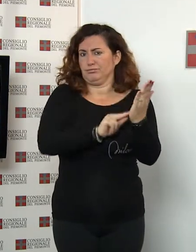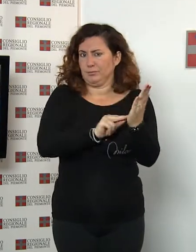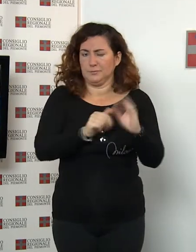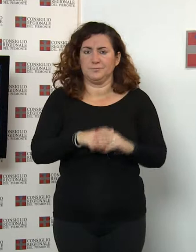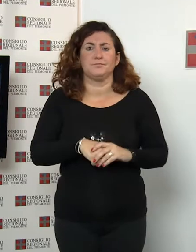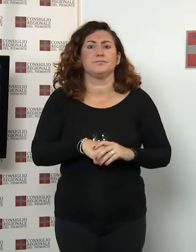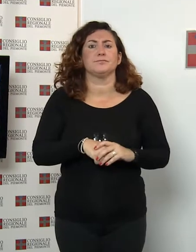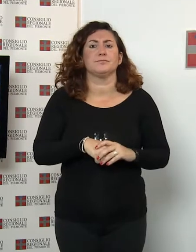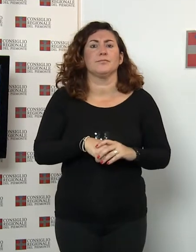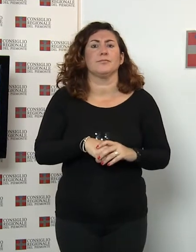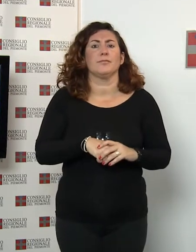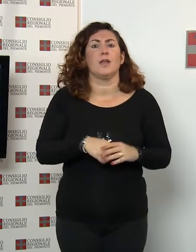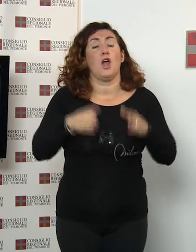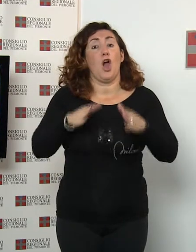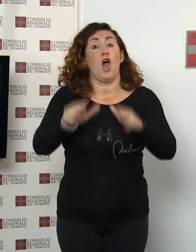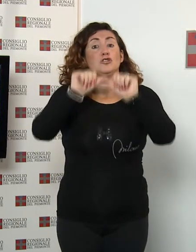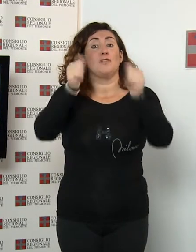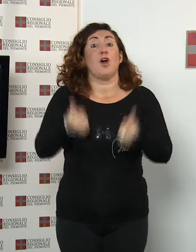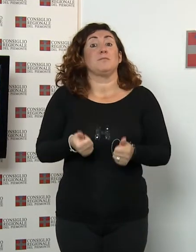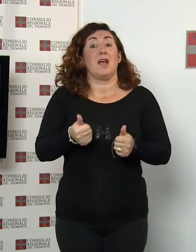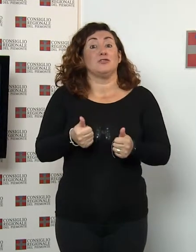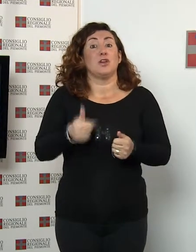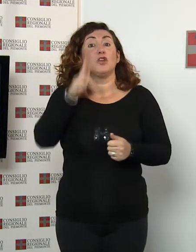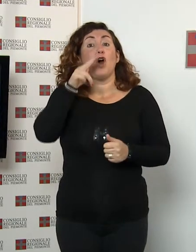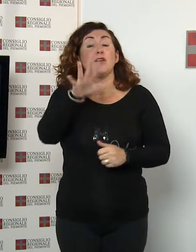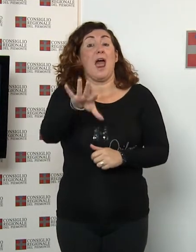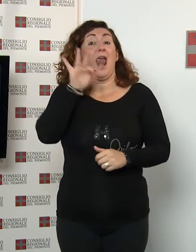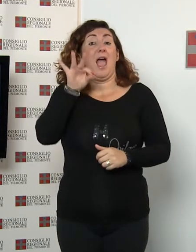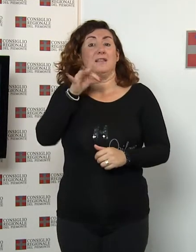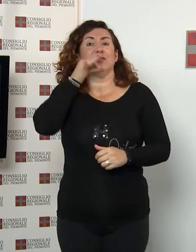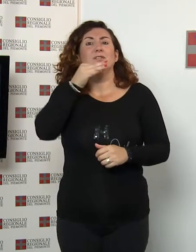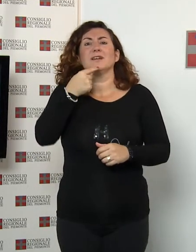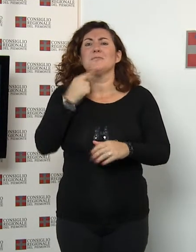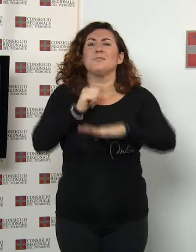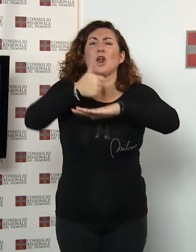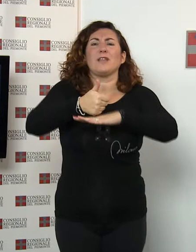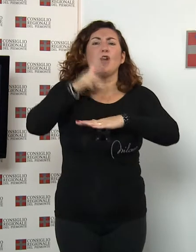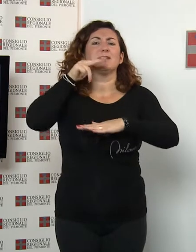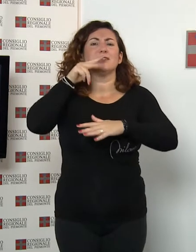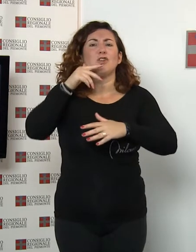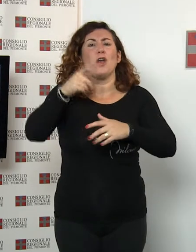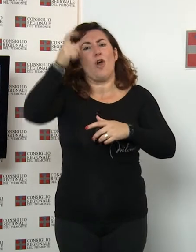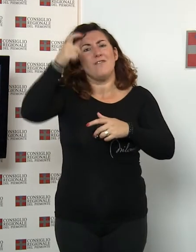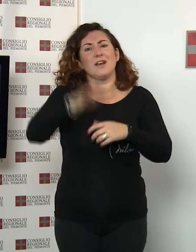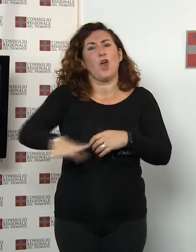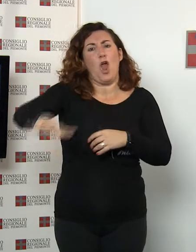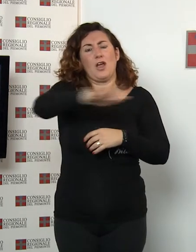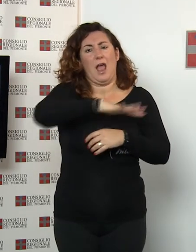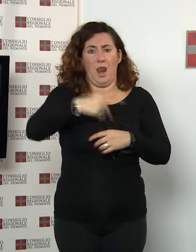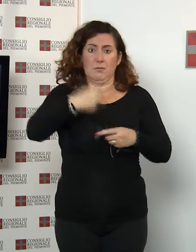corso di formazione per le donne elette dal titolo protagoniste nei governi locali gli incontri organizzati dalla Consulta regionale delle elette del Piemonte con la